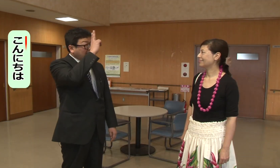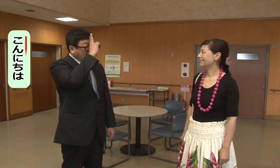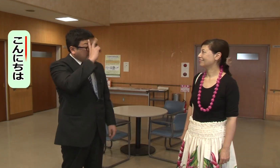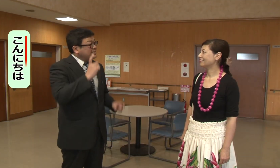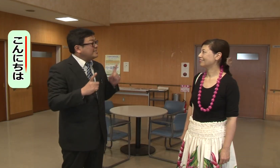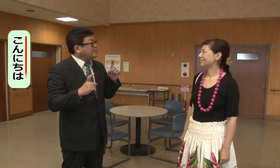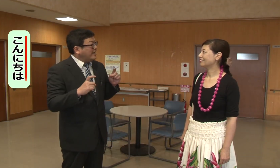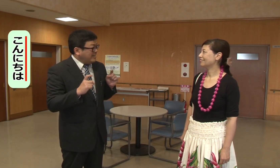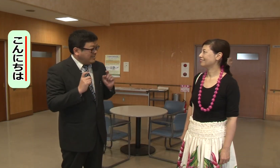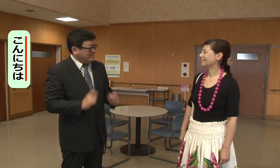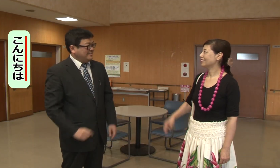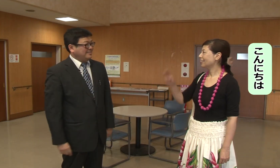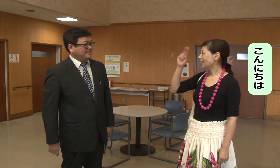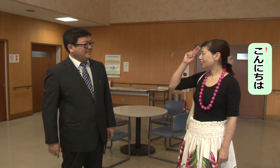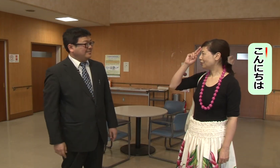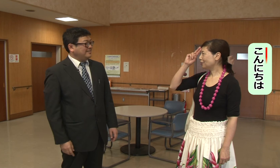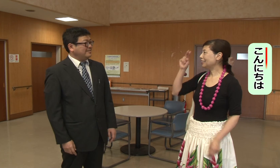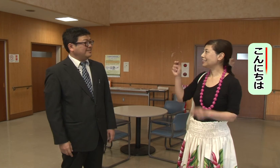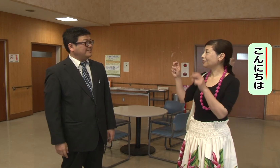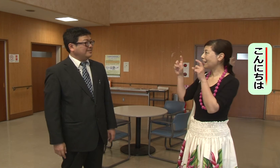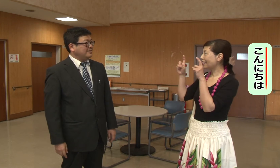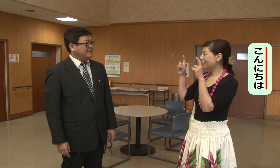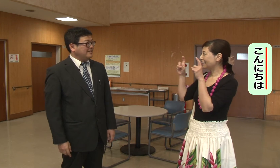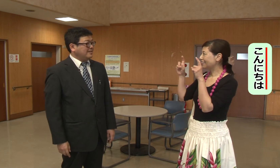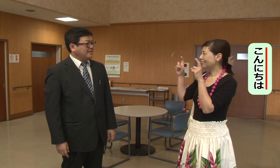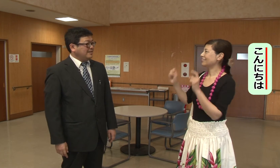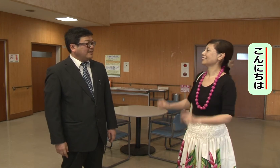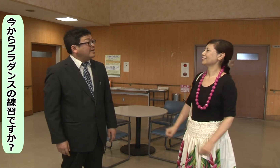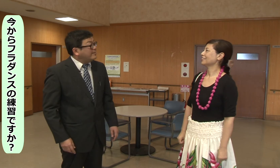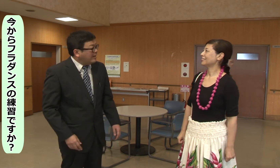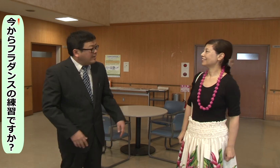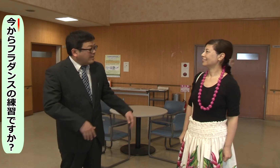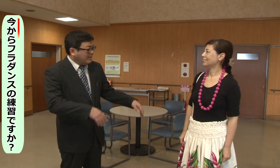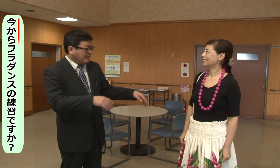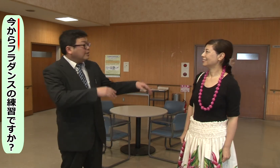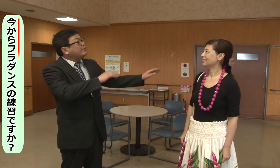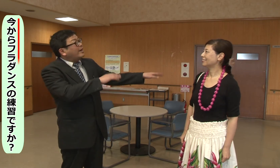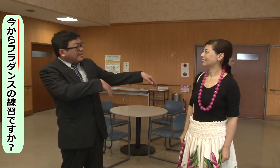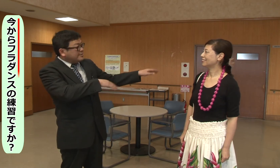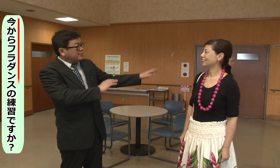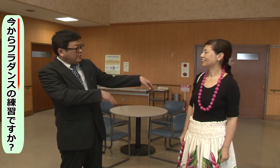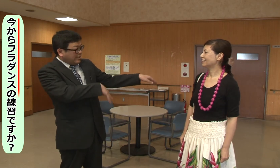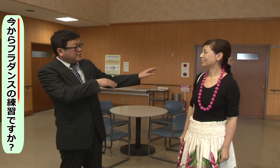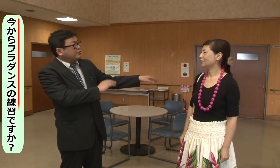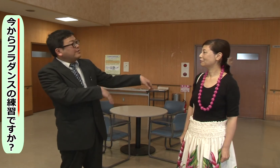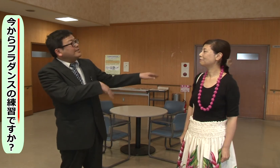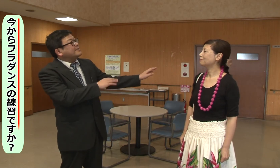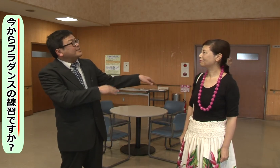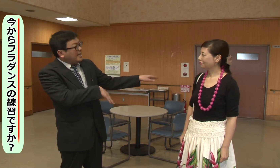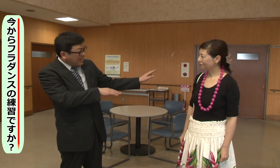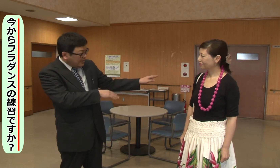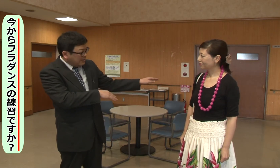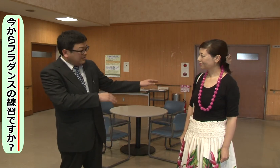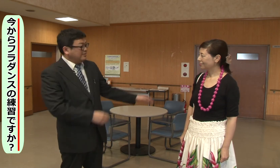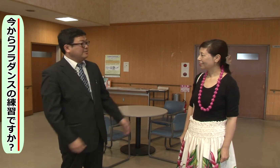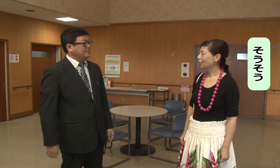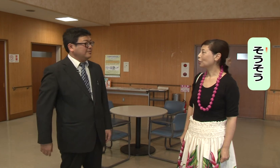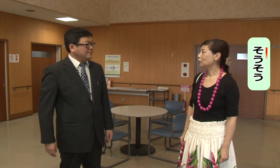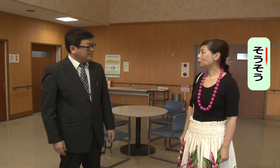こんにちは。 こんにちは。 今からフラダンスの練習なんですか？ そう